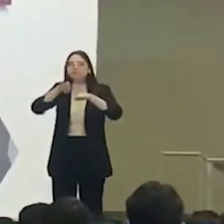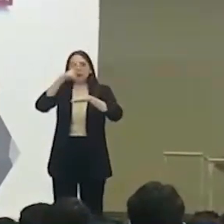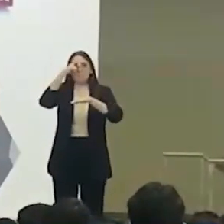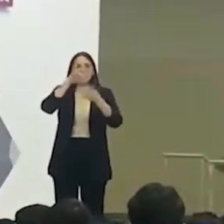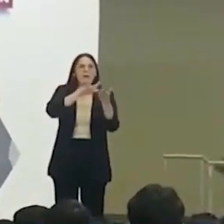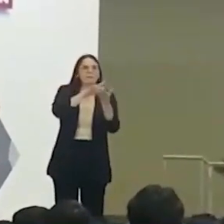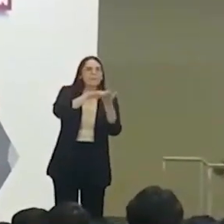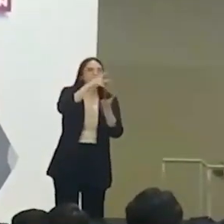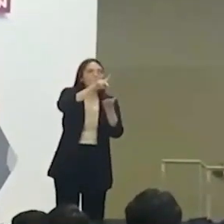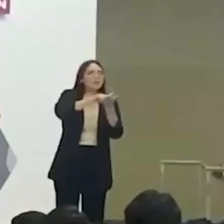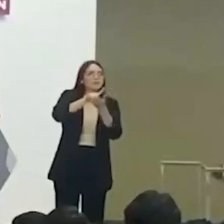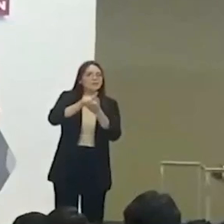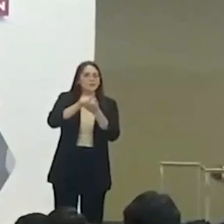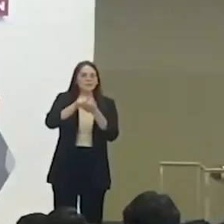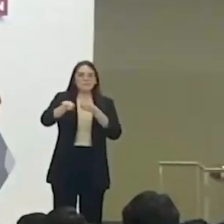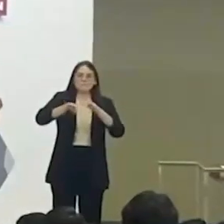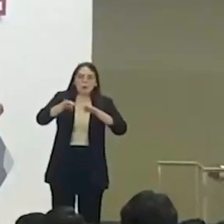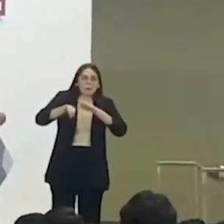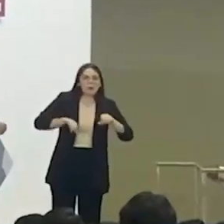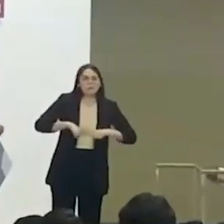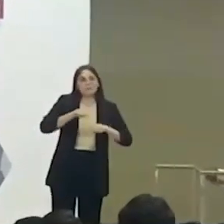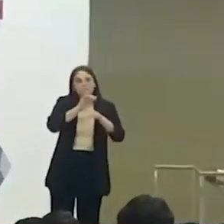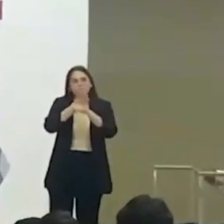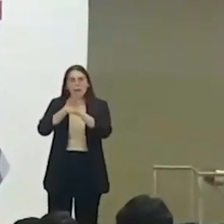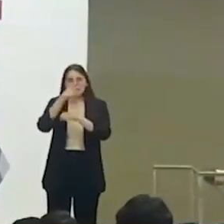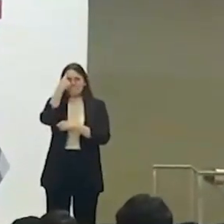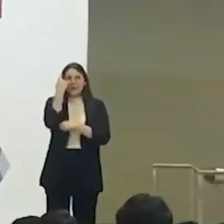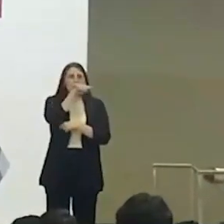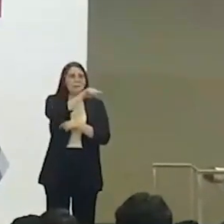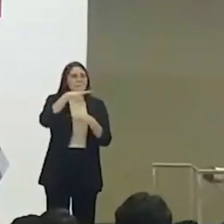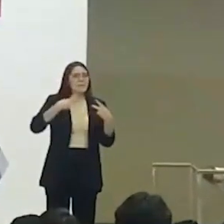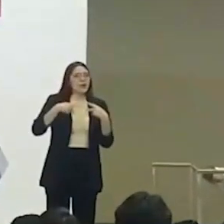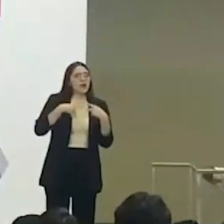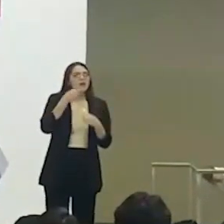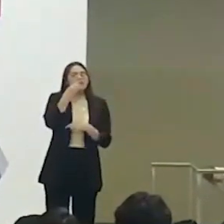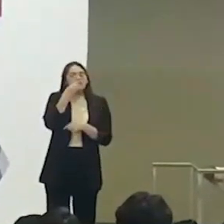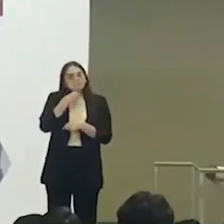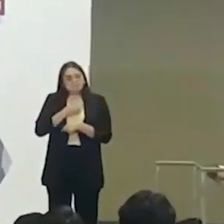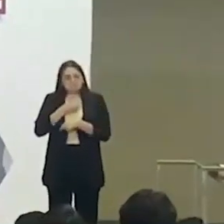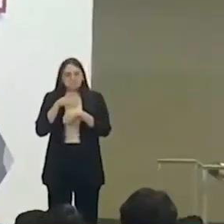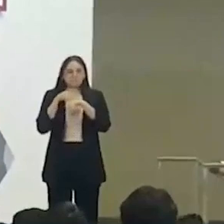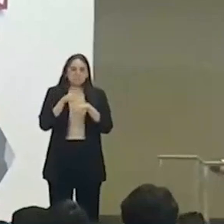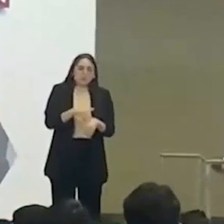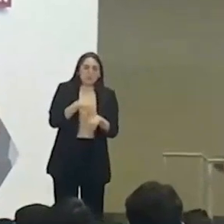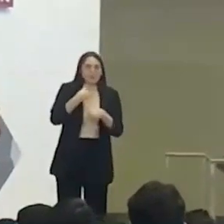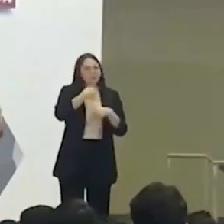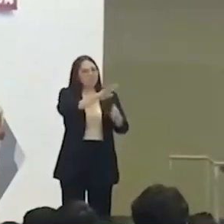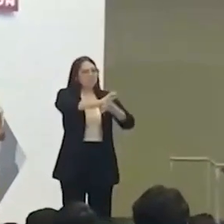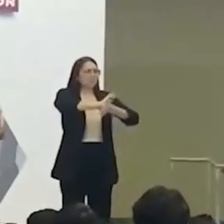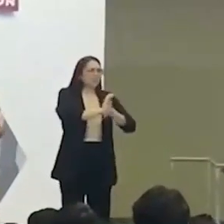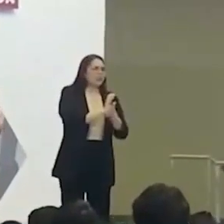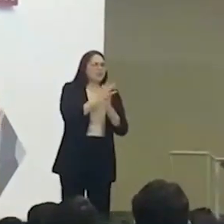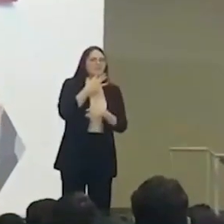que ninguna persona con discapacidad se deje que ninguna hae por